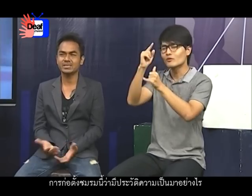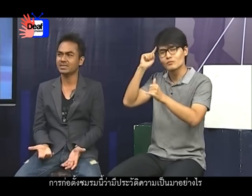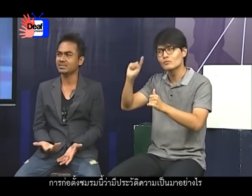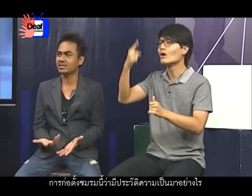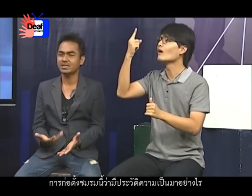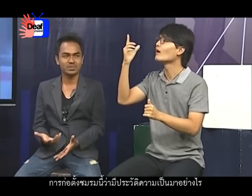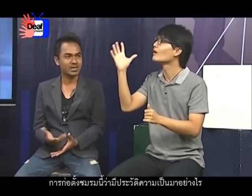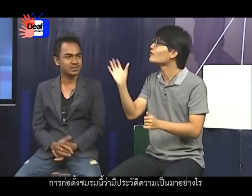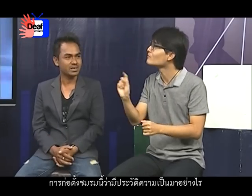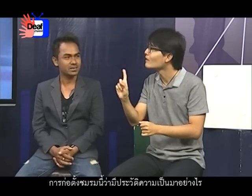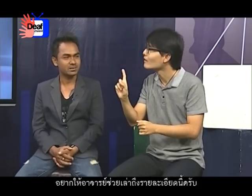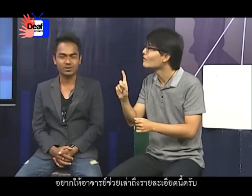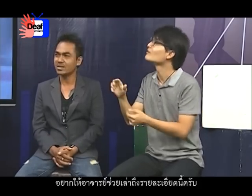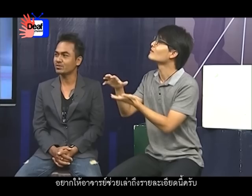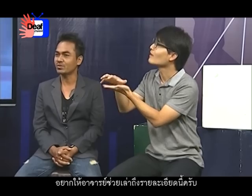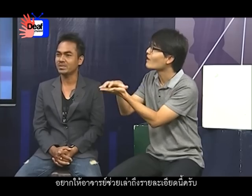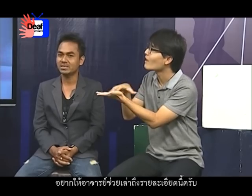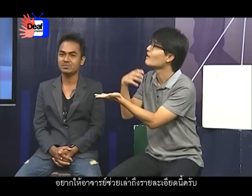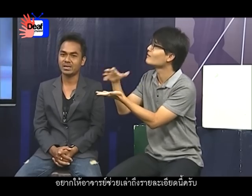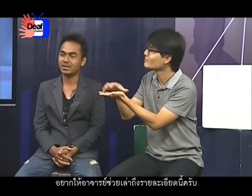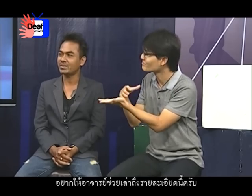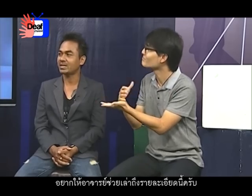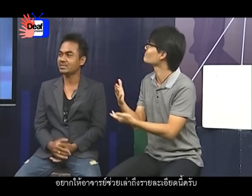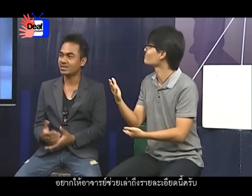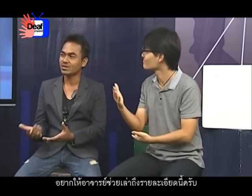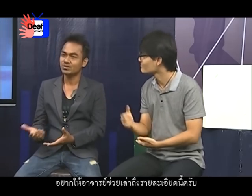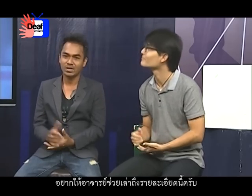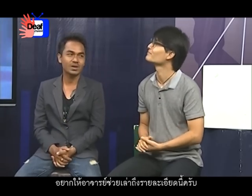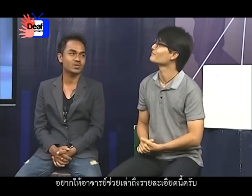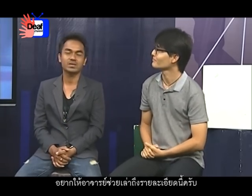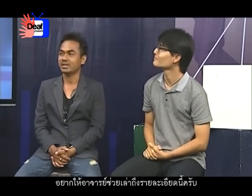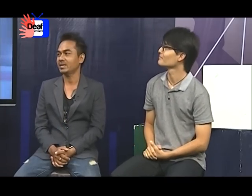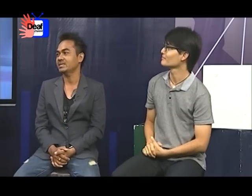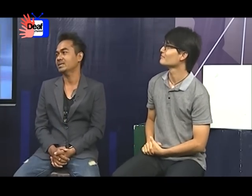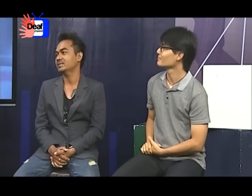ท่านอาจารย์นะครับพูดถึงรายละเอียดตรงนี้นะครับสักเล็กน้อยครับ